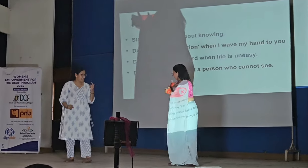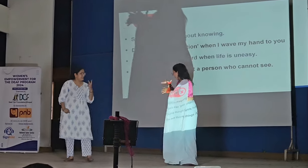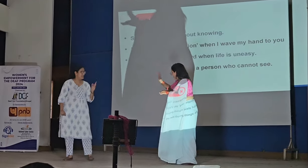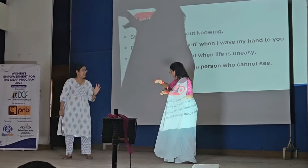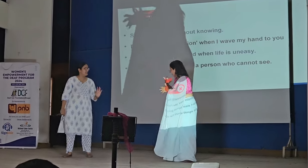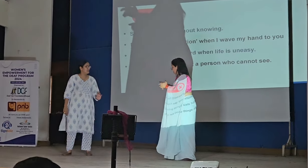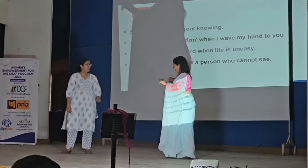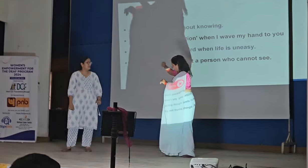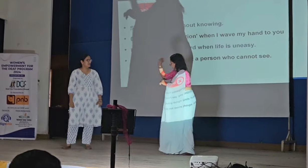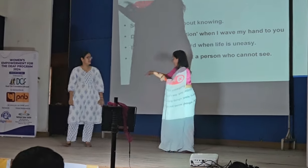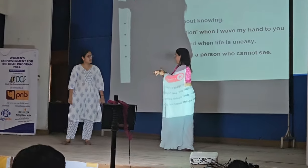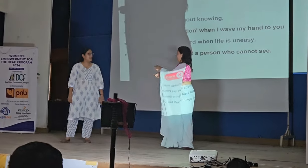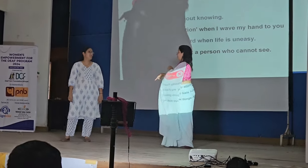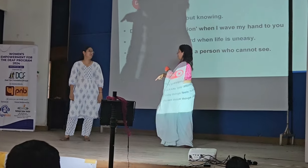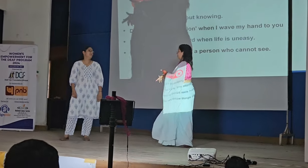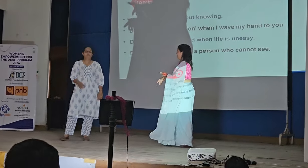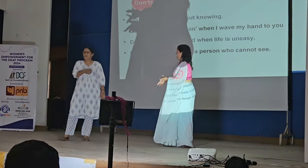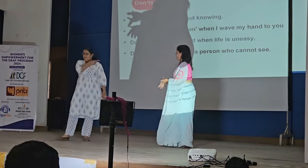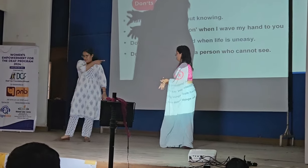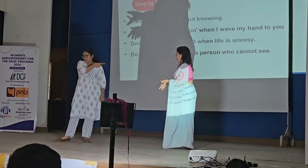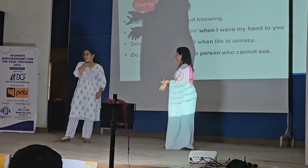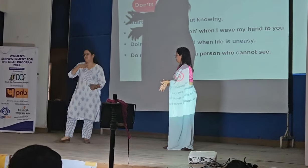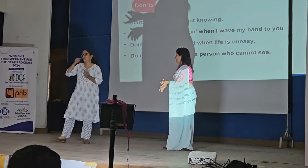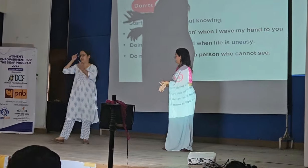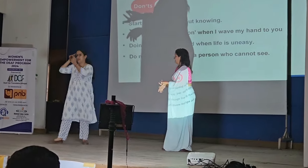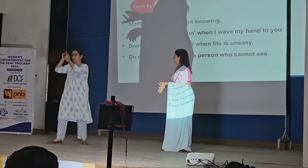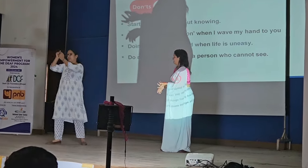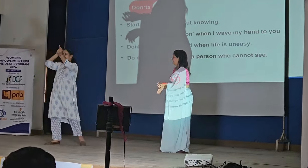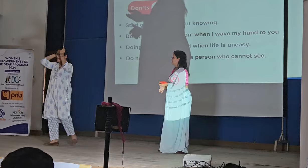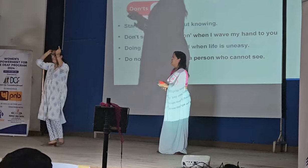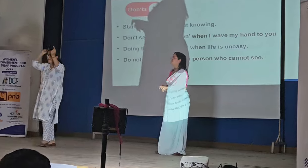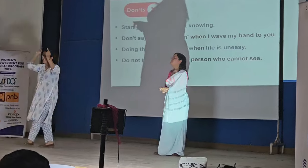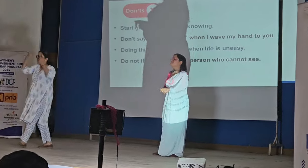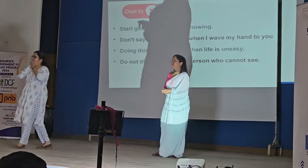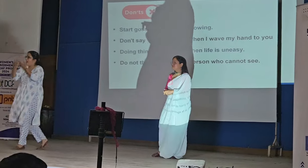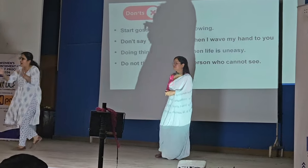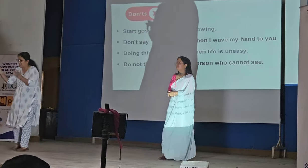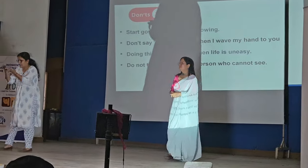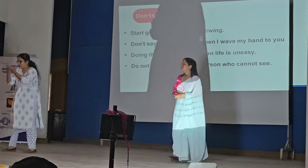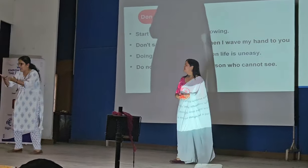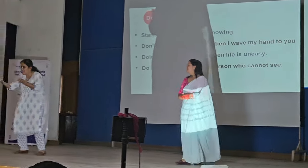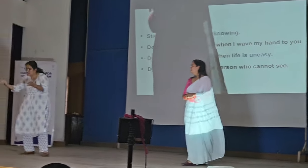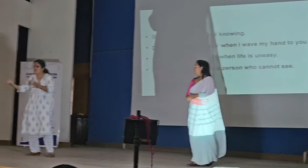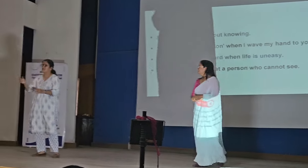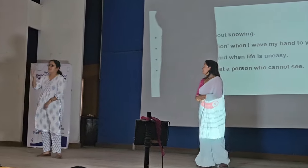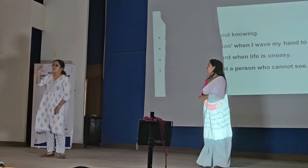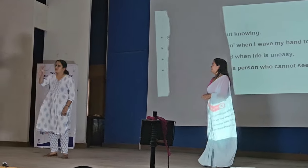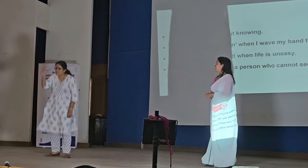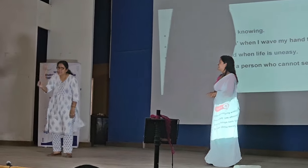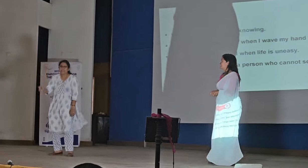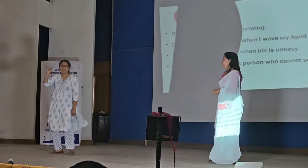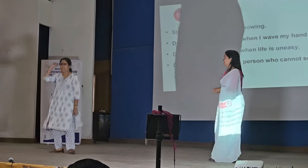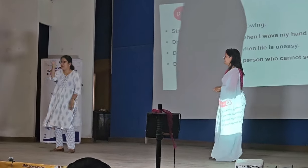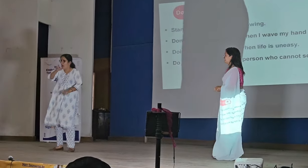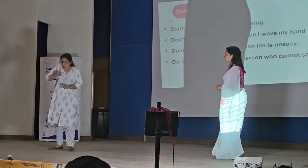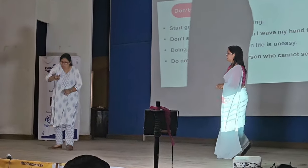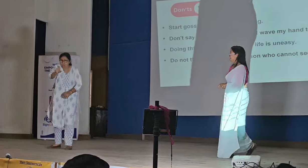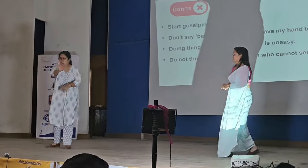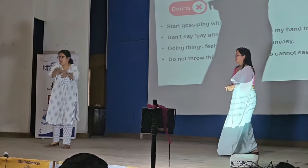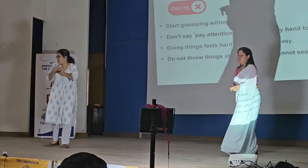मतलब ऐसे चीजें मार के नहीं मतलब बुलाना चाहिए। तो ये मतलब आपको एक चीज कोई चौंक करके मार रहे